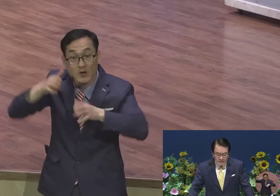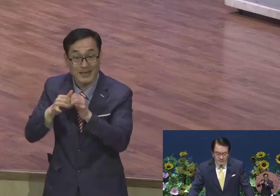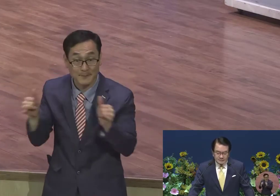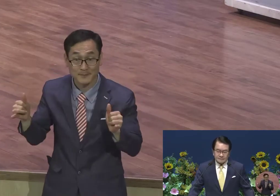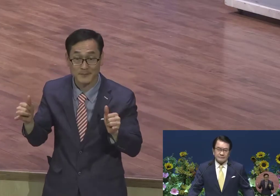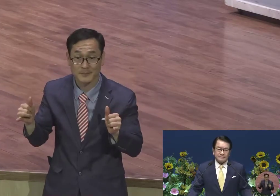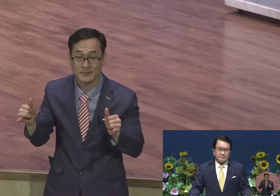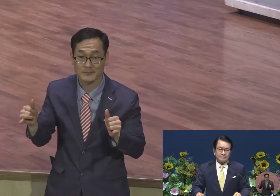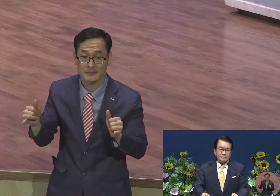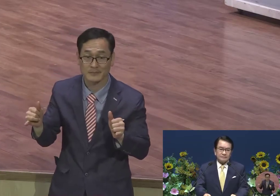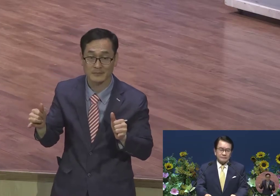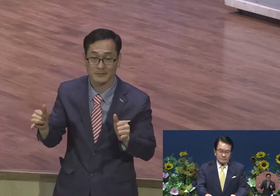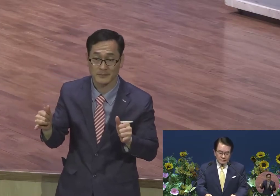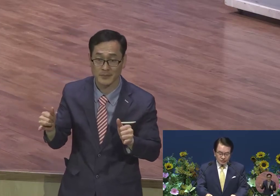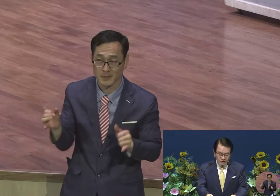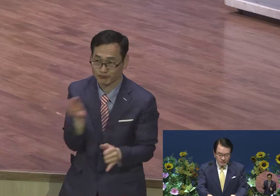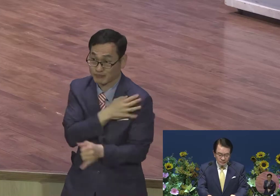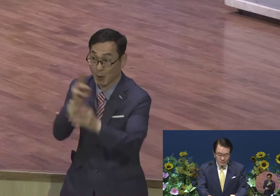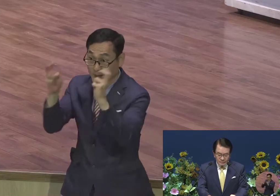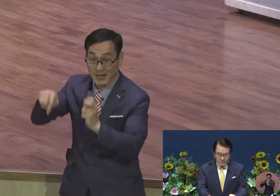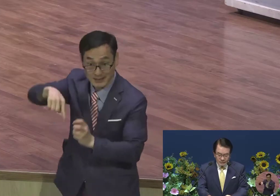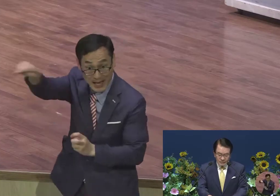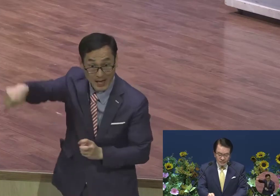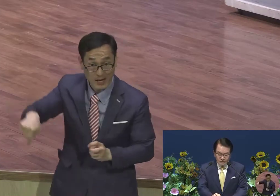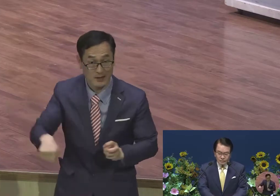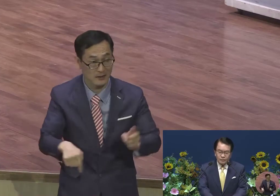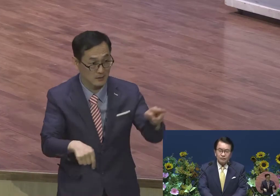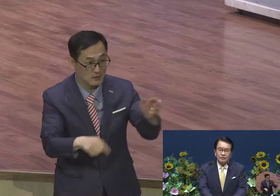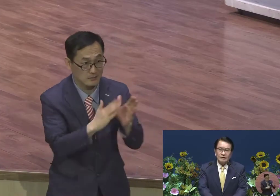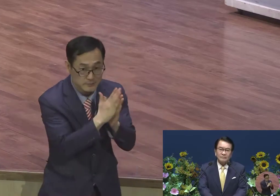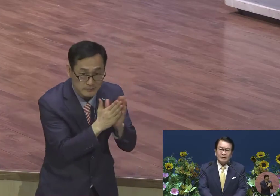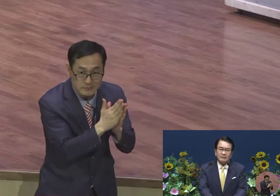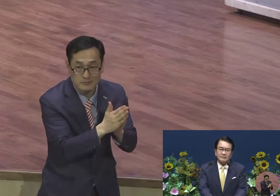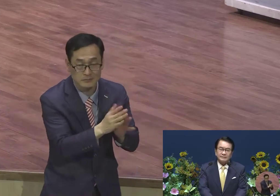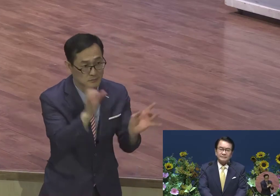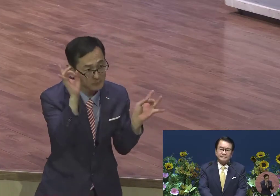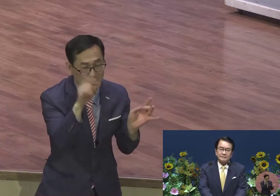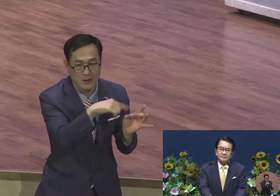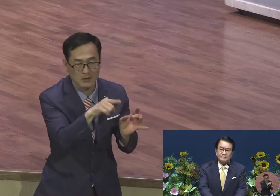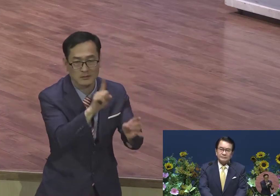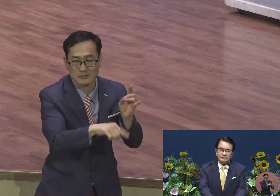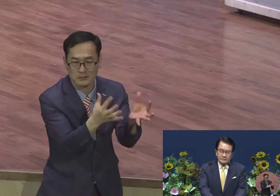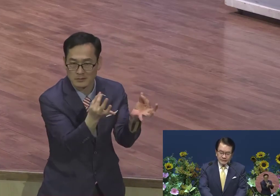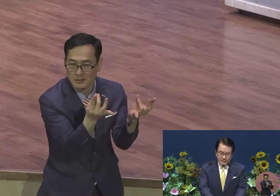재벌들 귀신 들린 무속인 말들